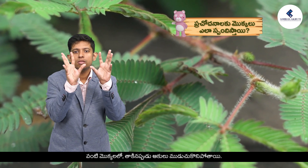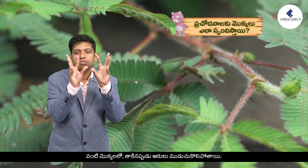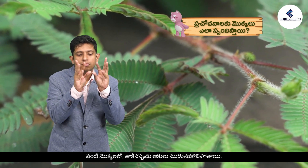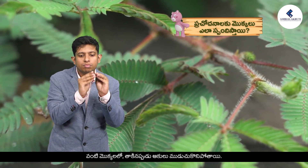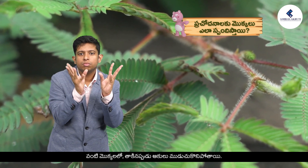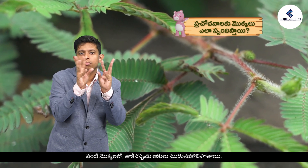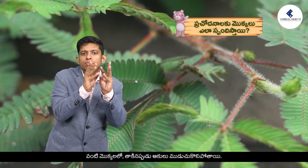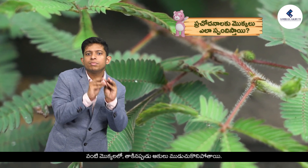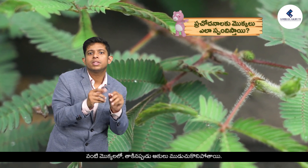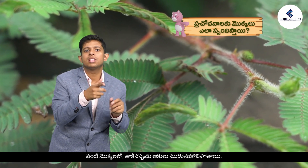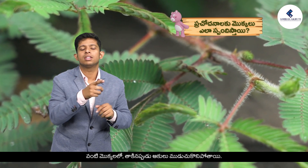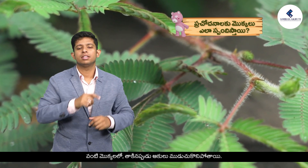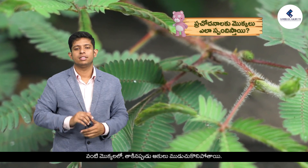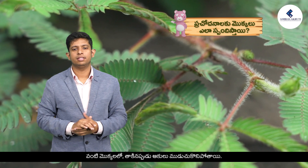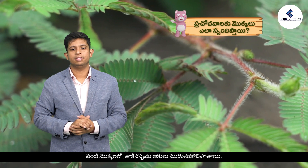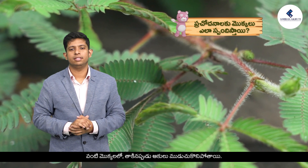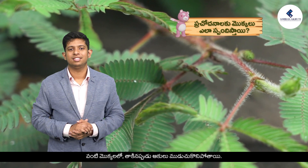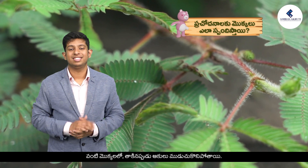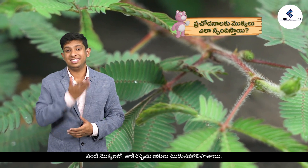ముడుచుకొని పోతాయి.